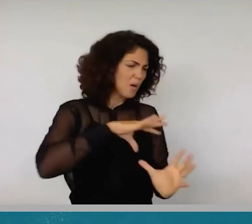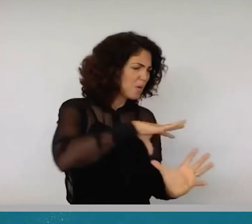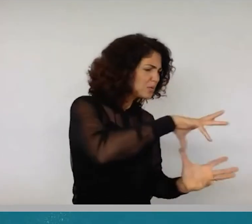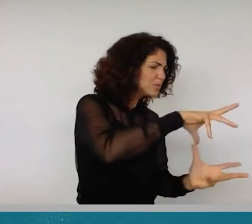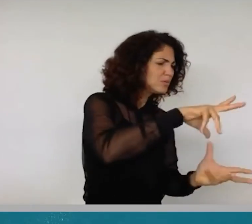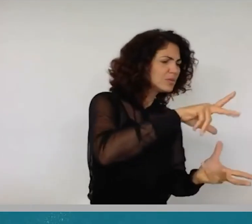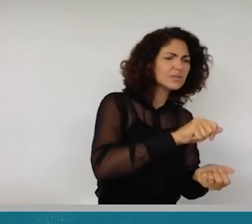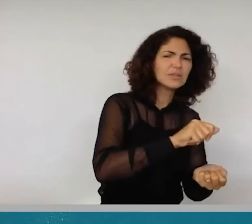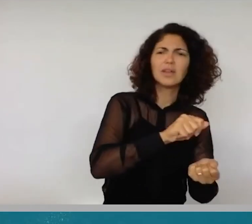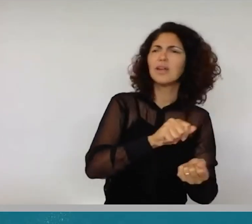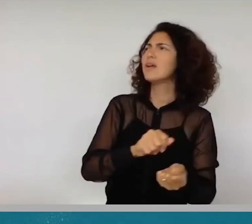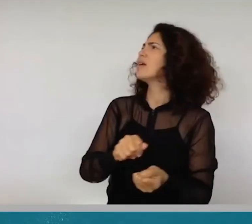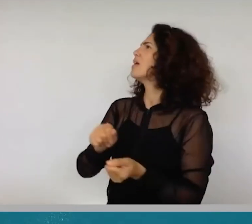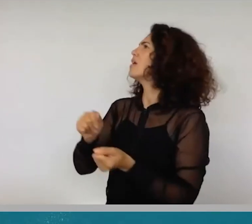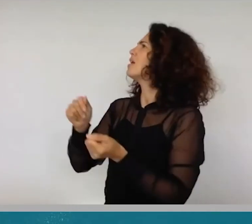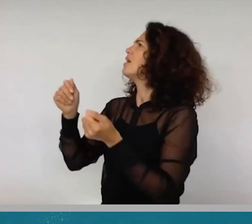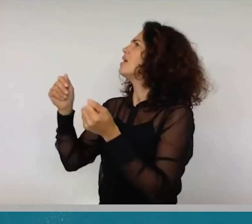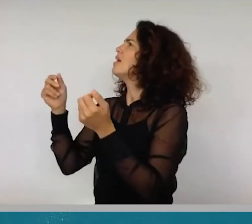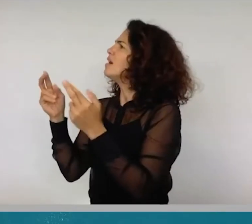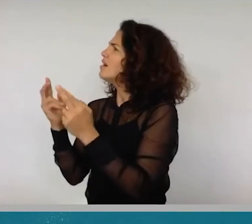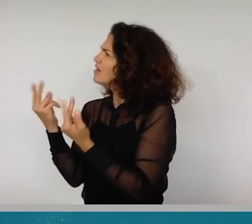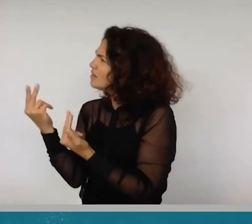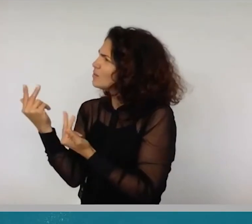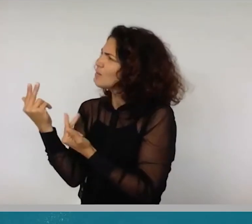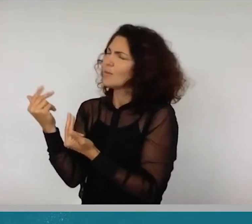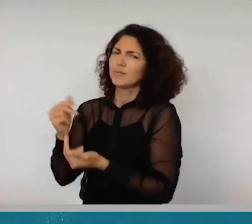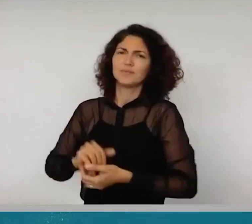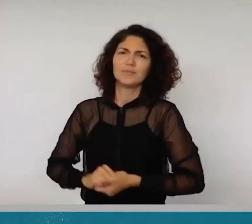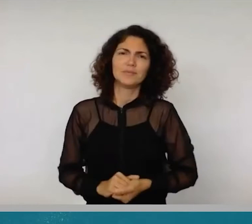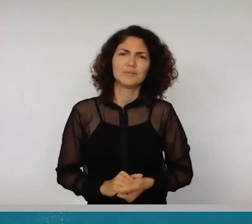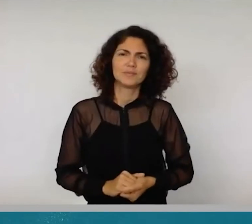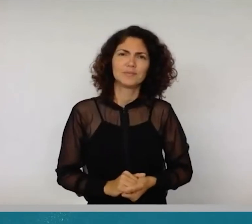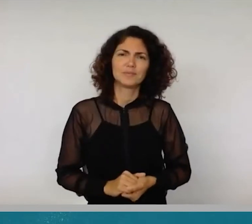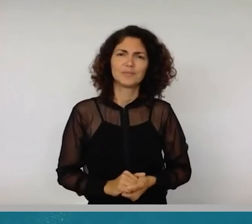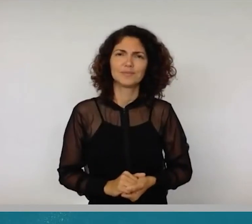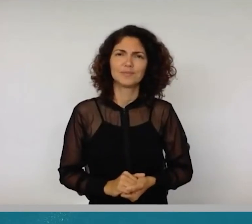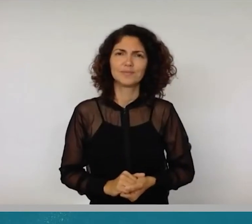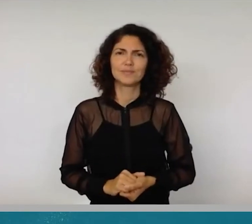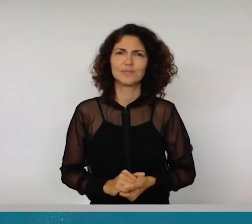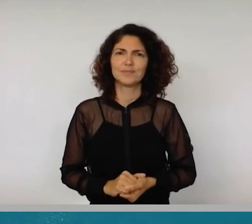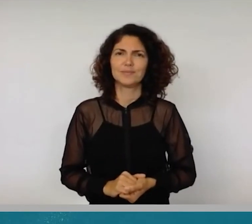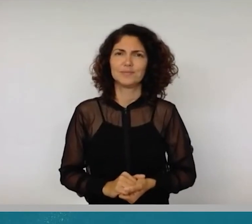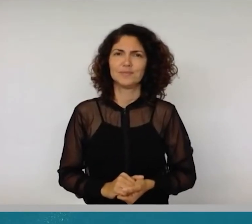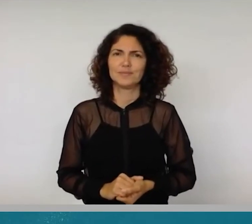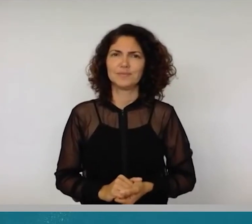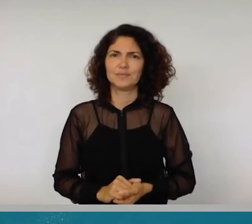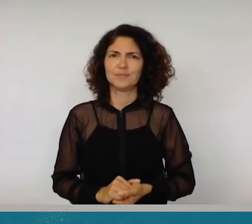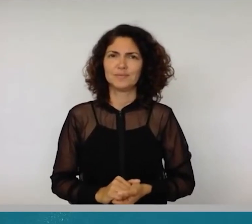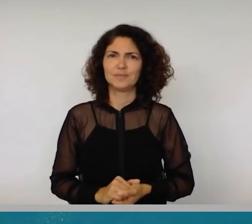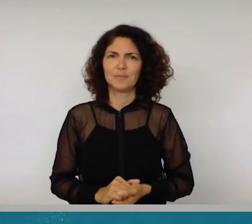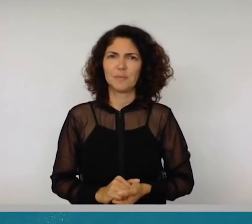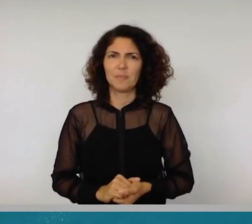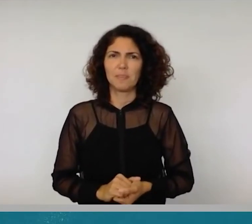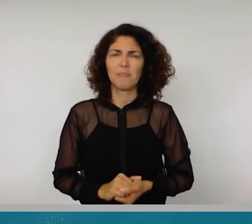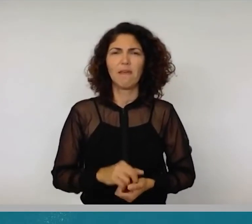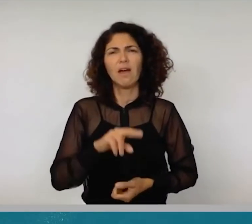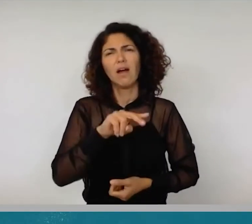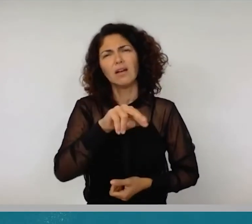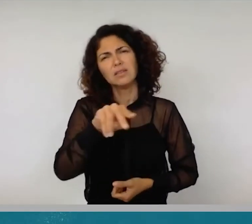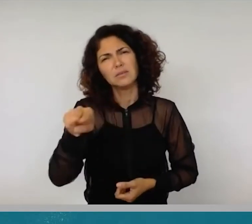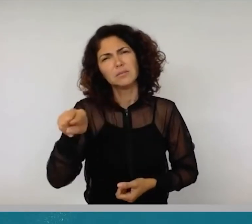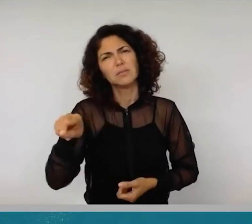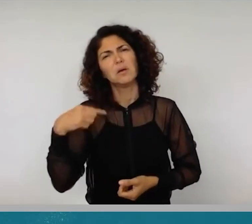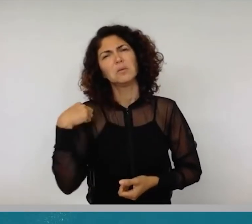queria falar, tá? Irmãos, nós